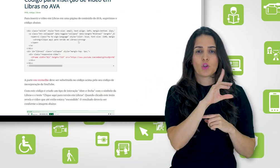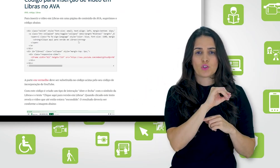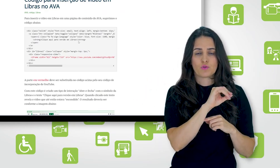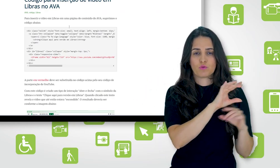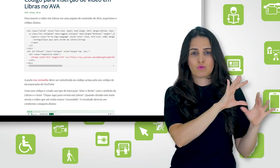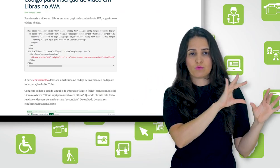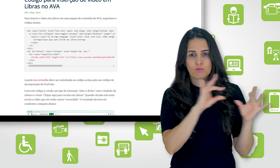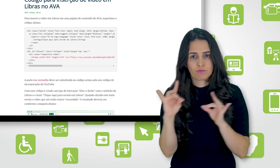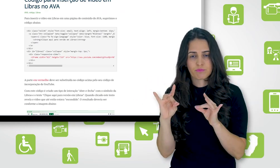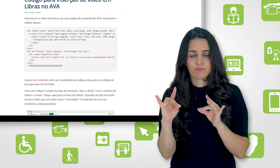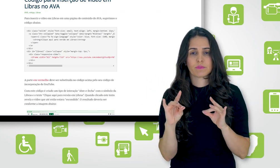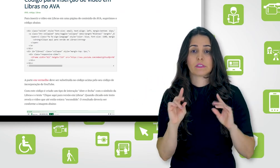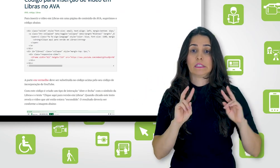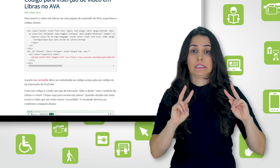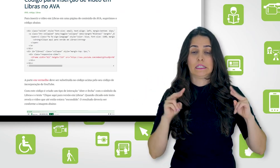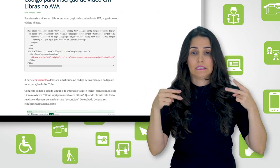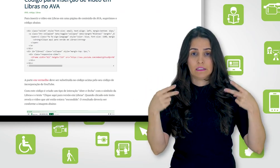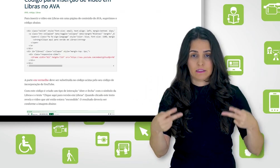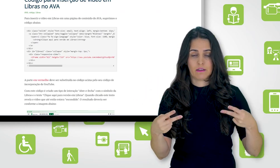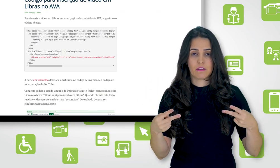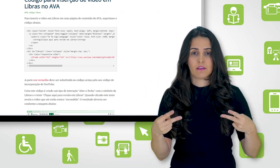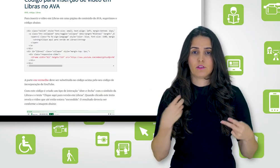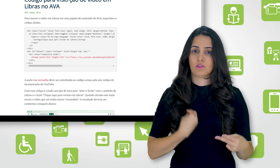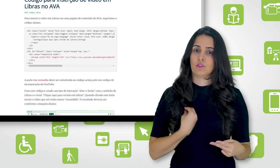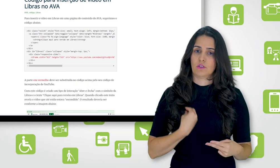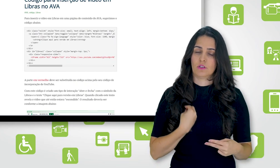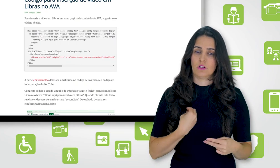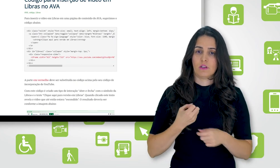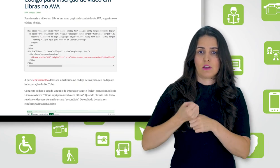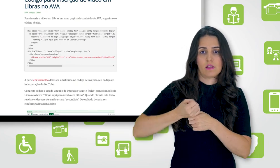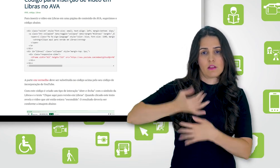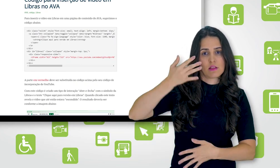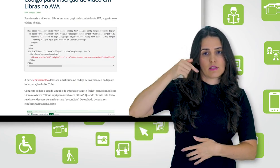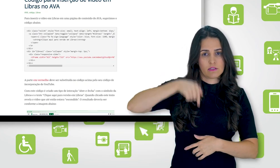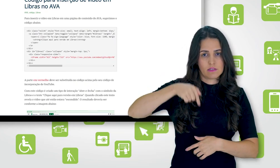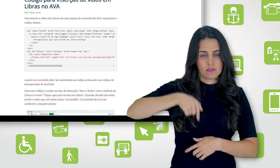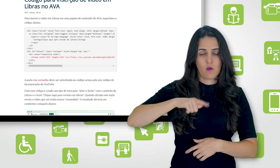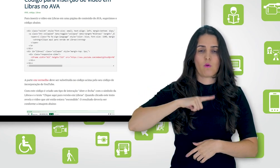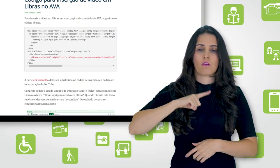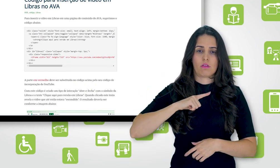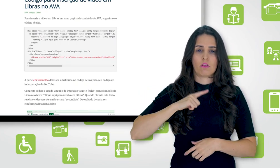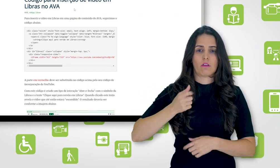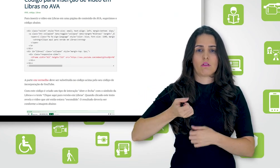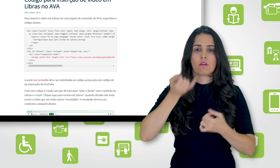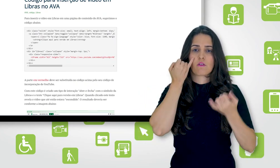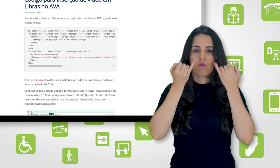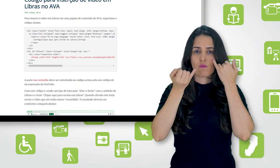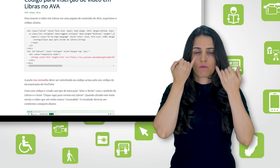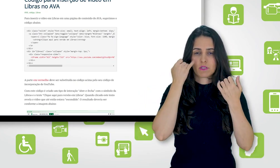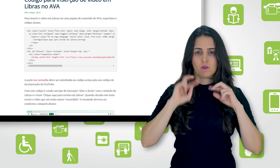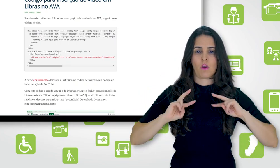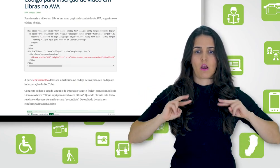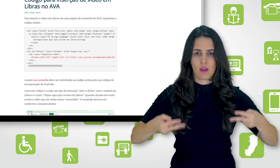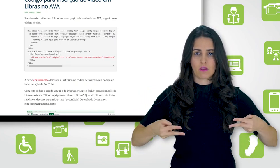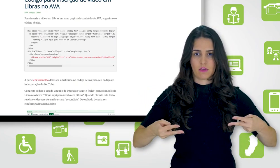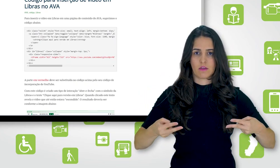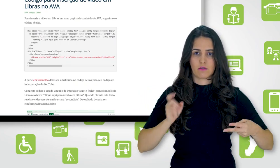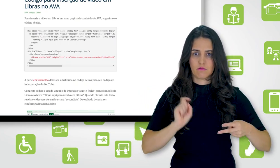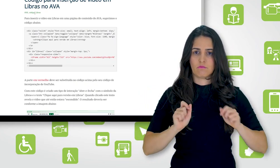esse link vai estar disponível na descrição deste tutorial então você pode acessar a base